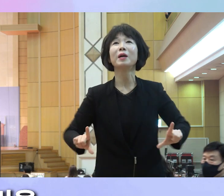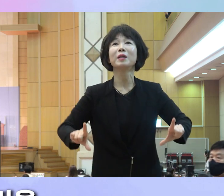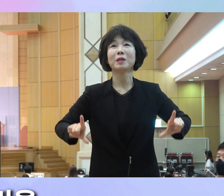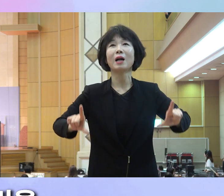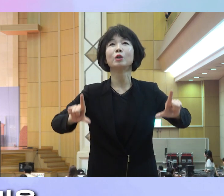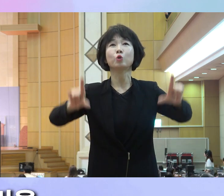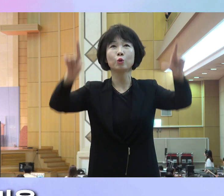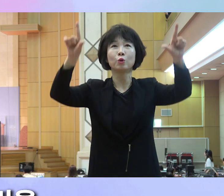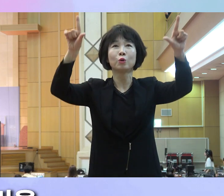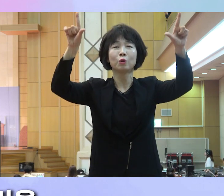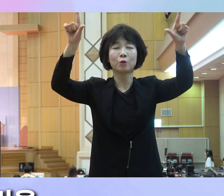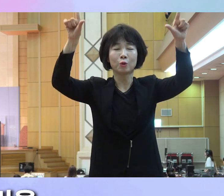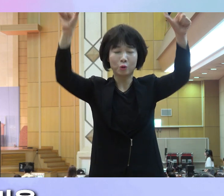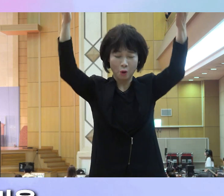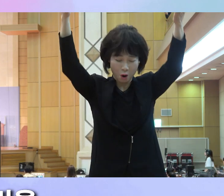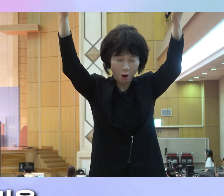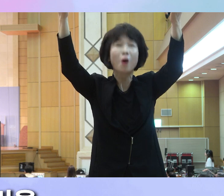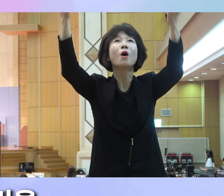새날